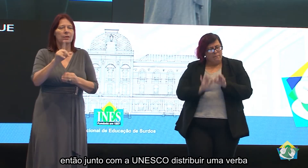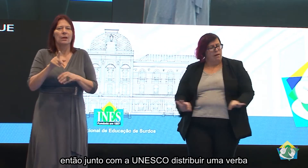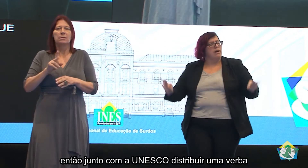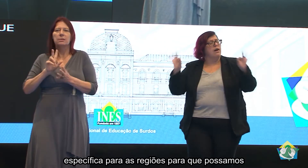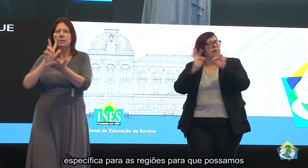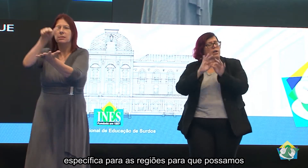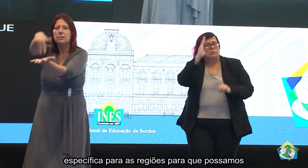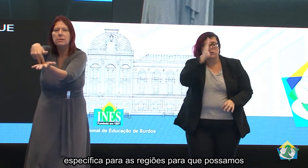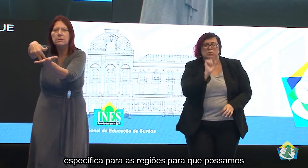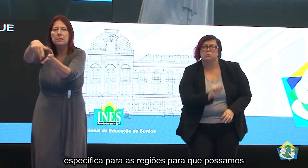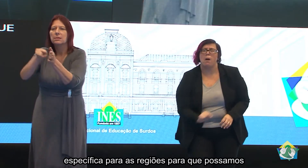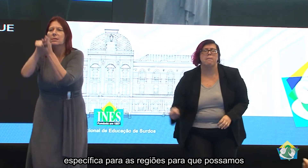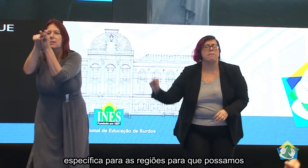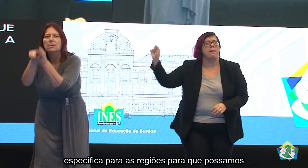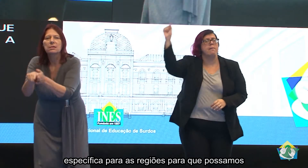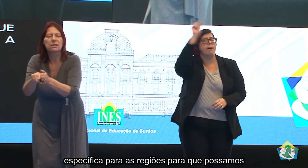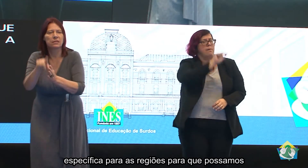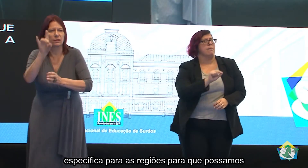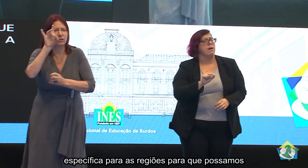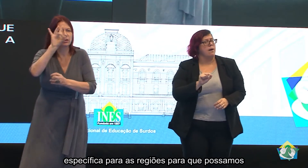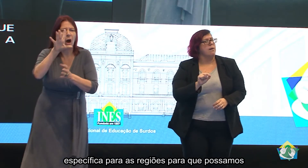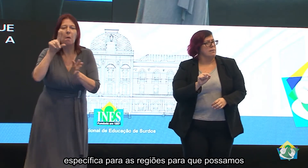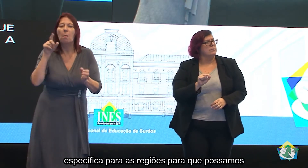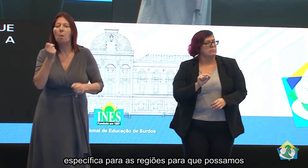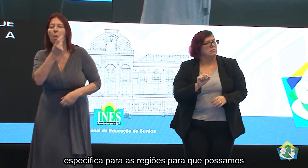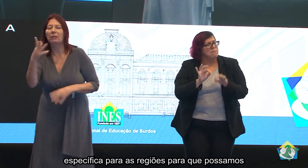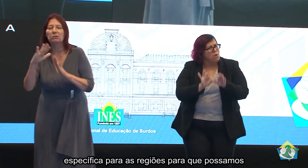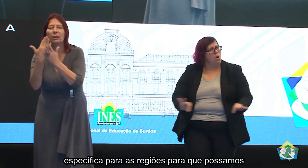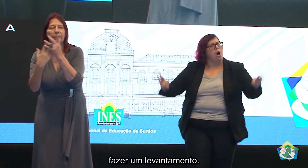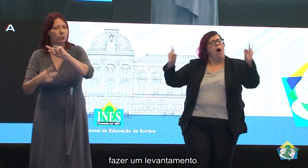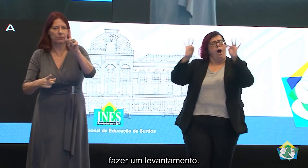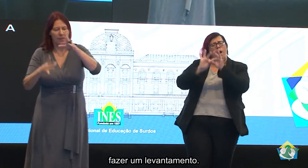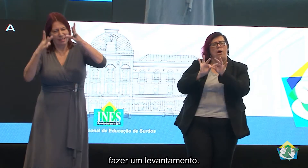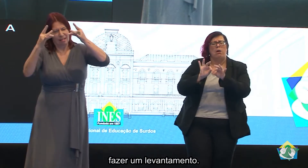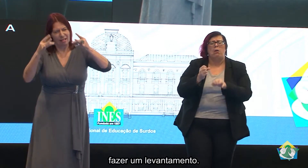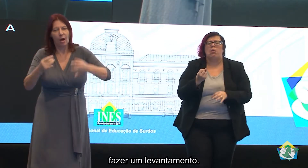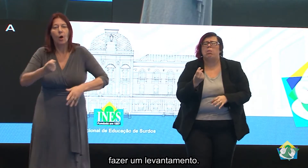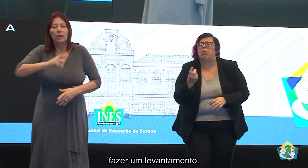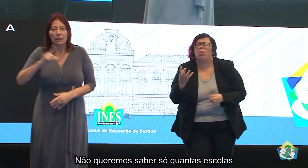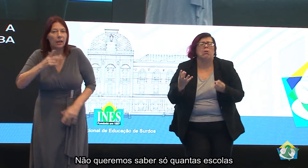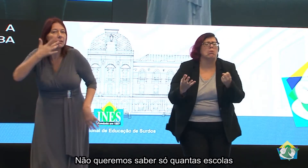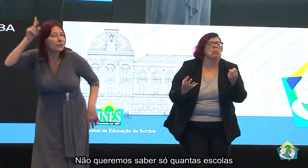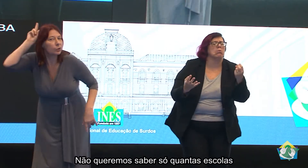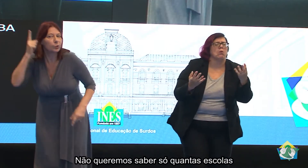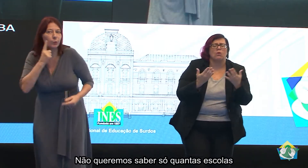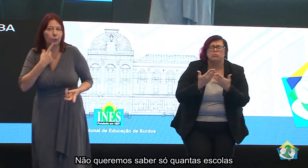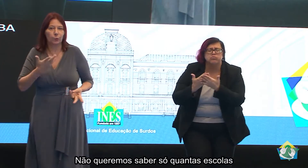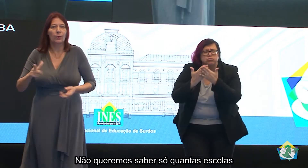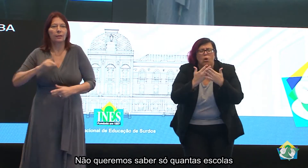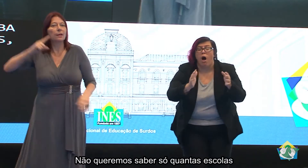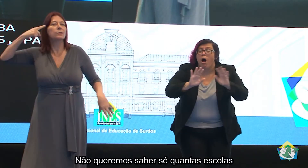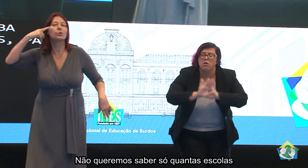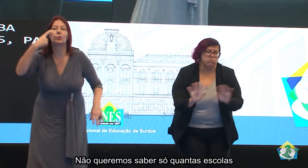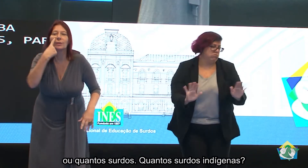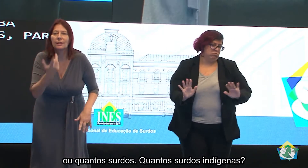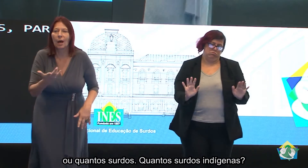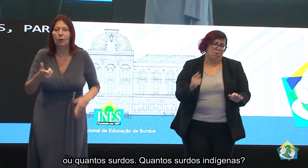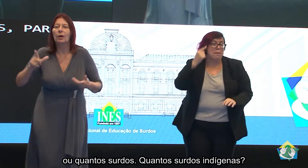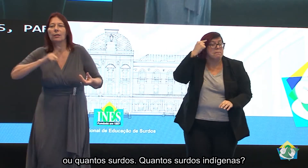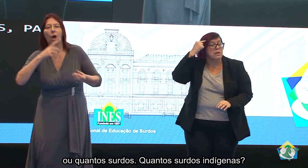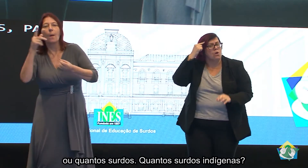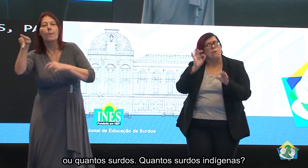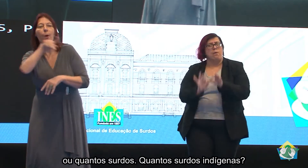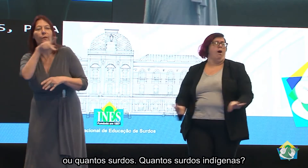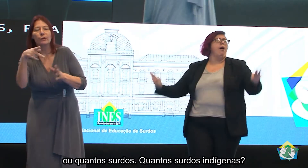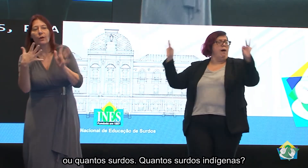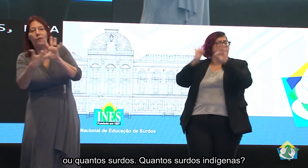distribuir uma verba específica para as regiões, para que possamos fazer um levantamento. Não queremos saber só quantas escolas, ou